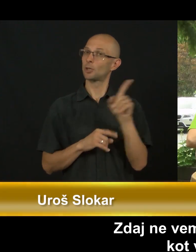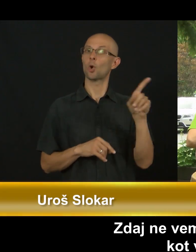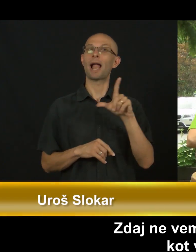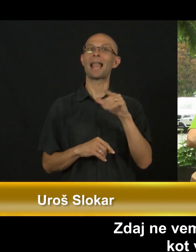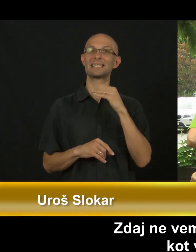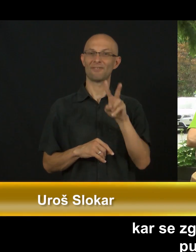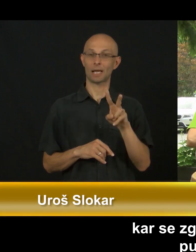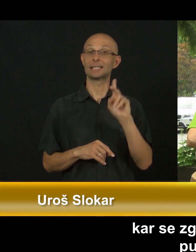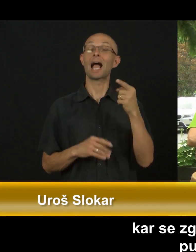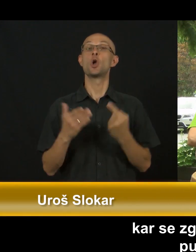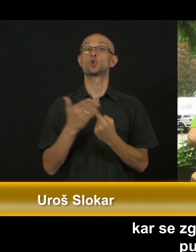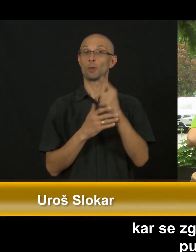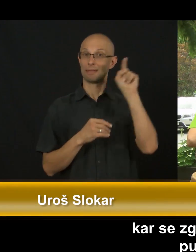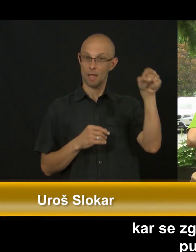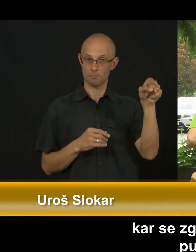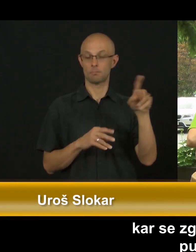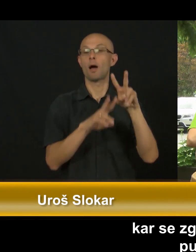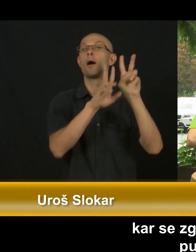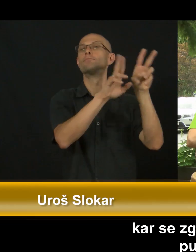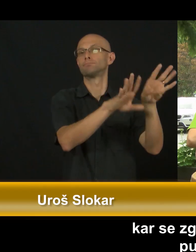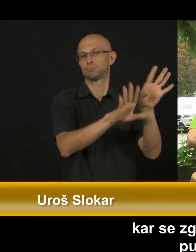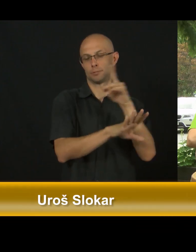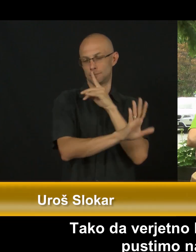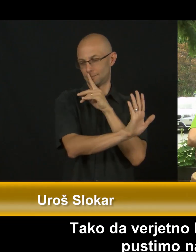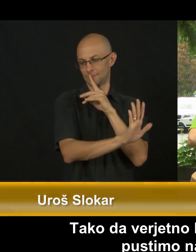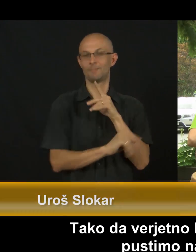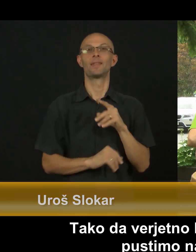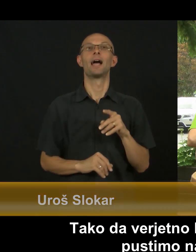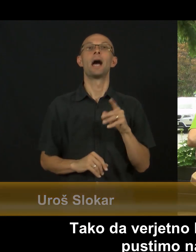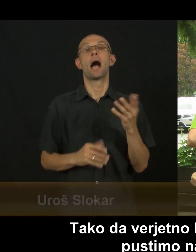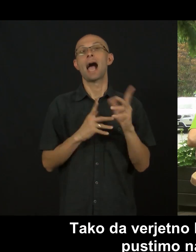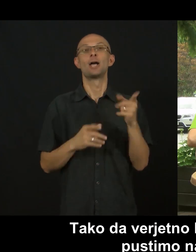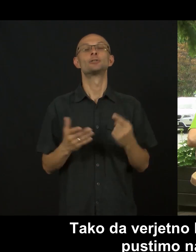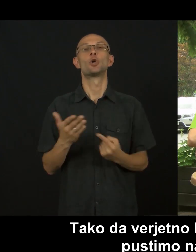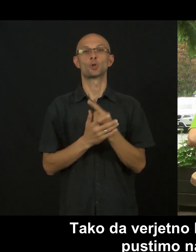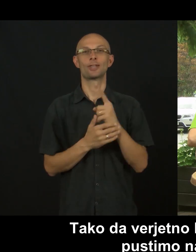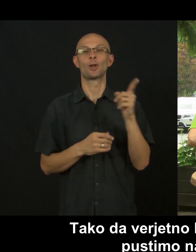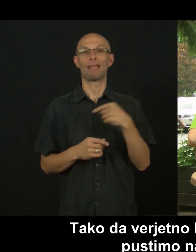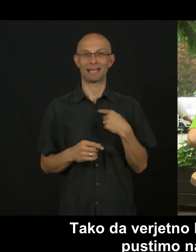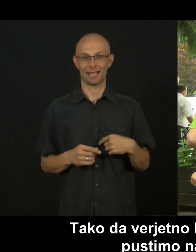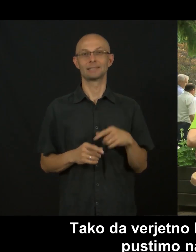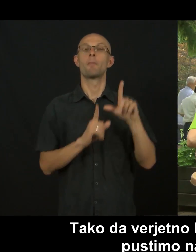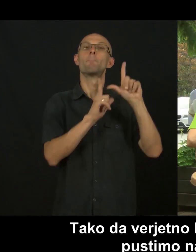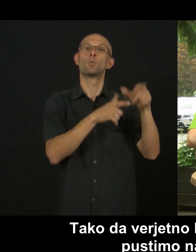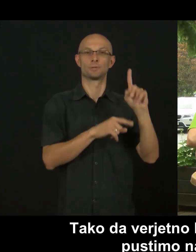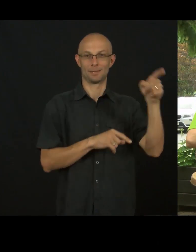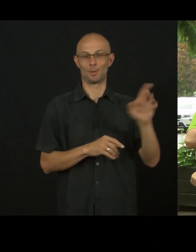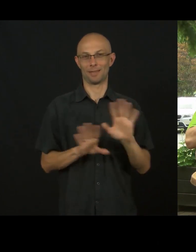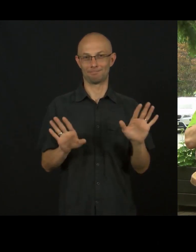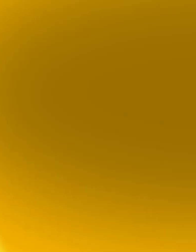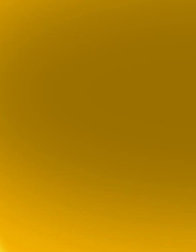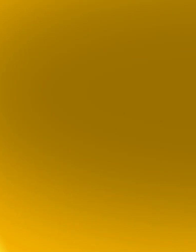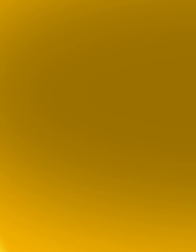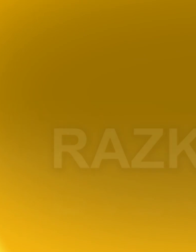kot v Las Vegasu, kar se zgodi v Las Vegasu, se pustimo tam. Tako da verjetno, kar se zgodi na Kitajskem, pustimo na Kitajskem.